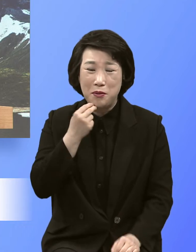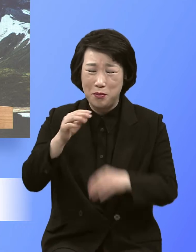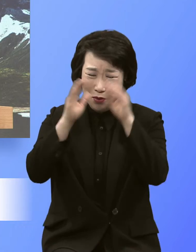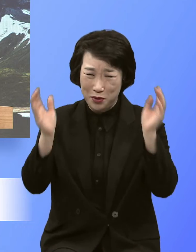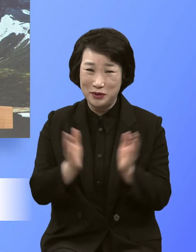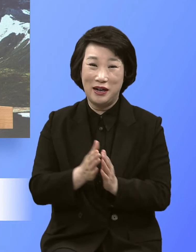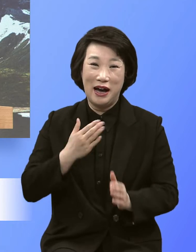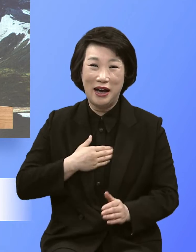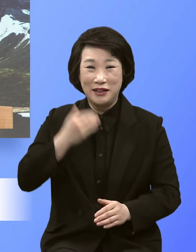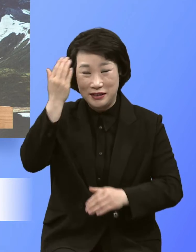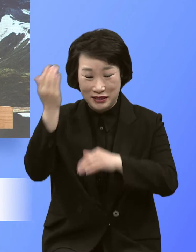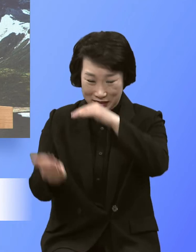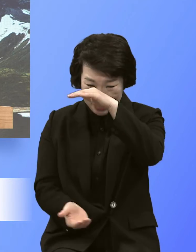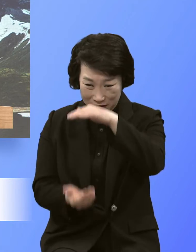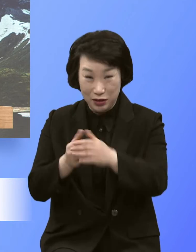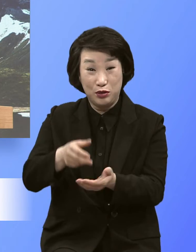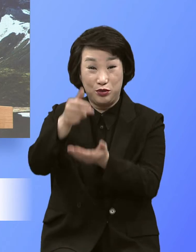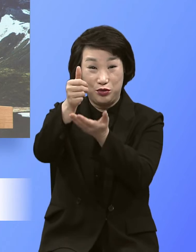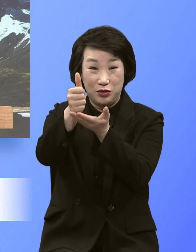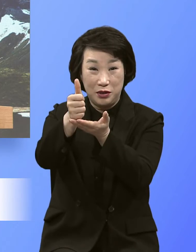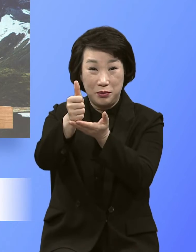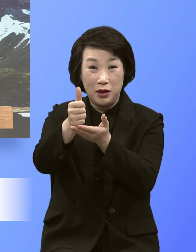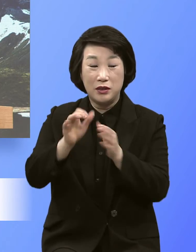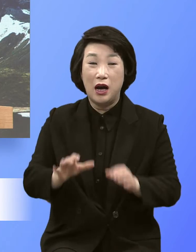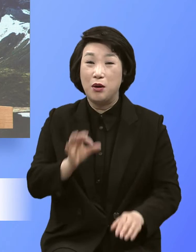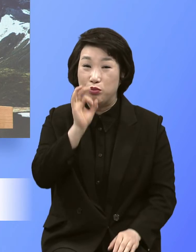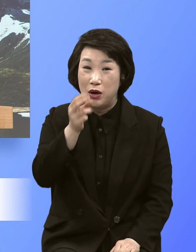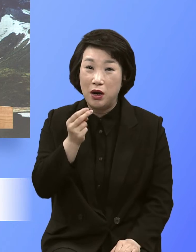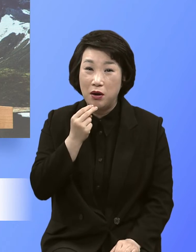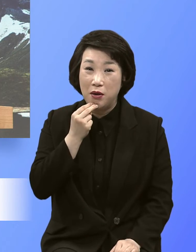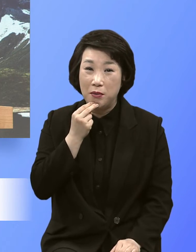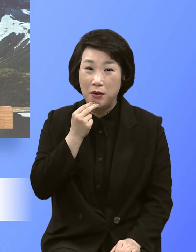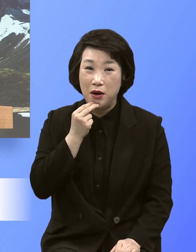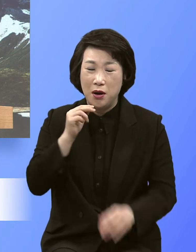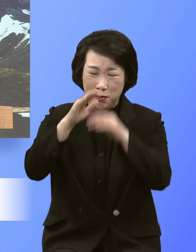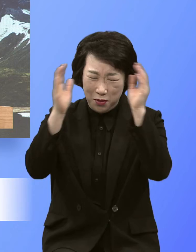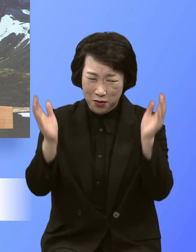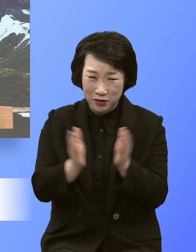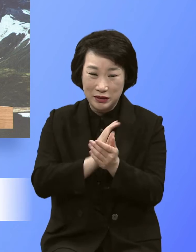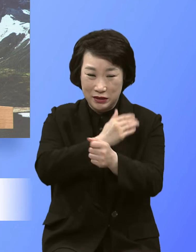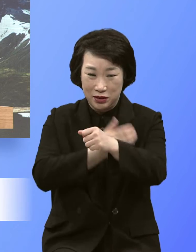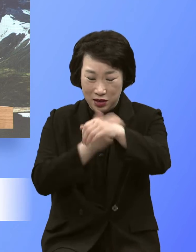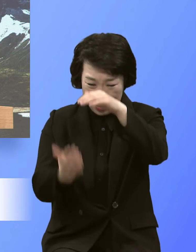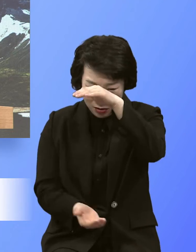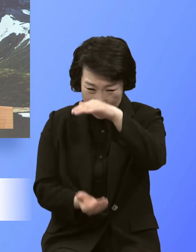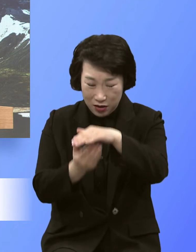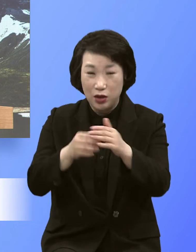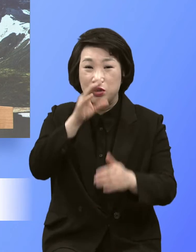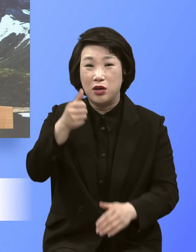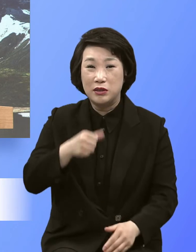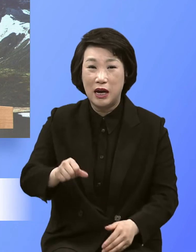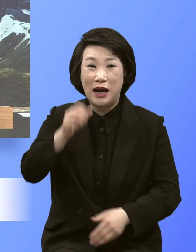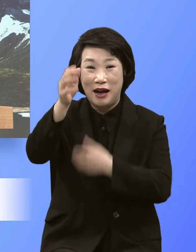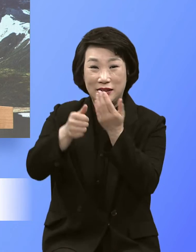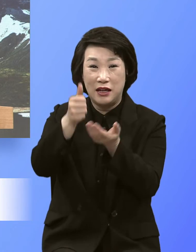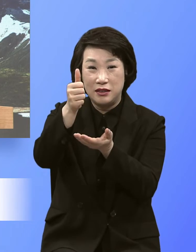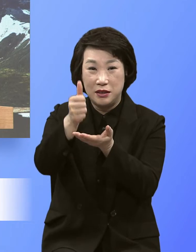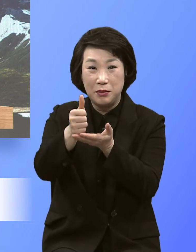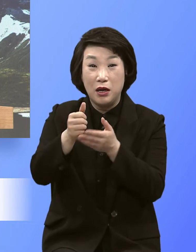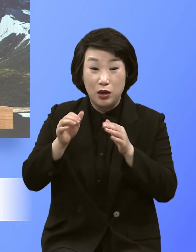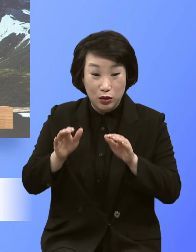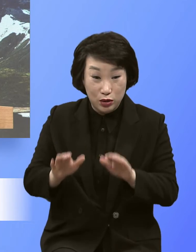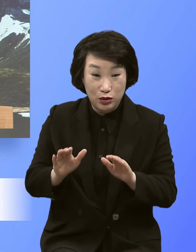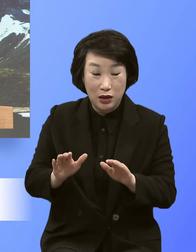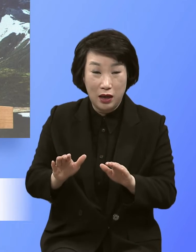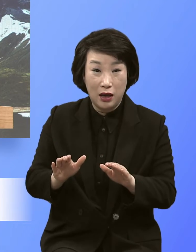하시는 전지하신 분이요, 못할 것이 없이 전능하신 성자 하나님이신데도